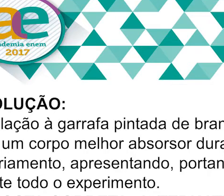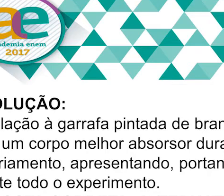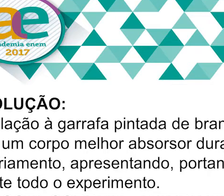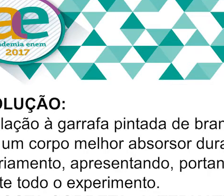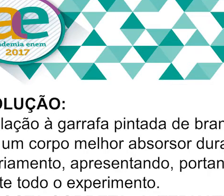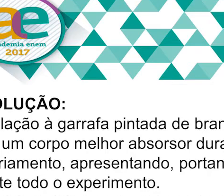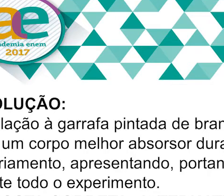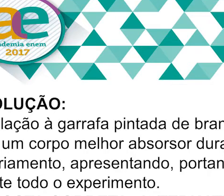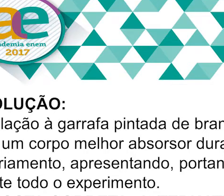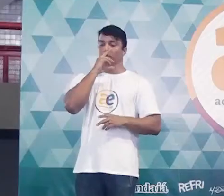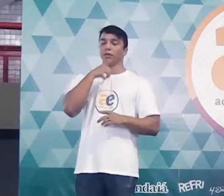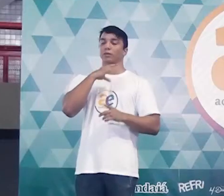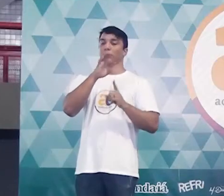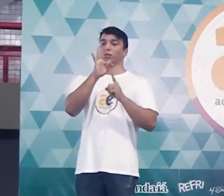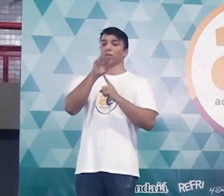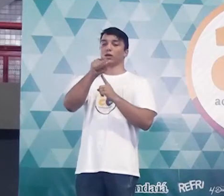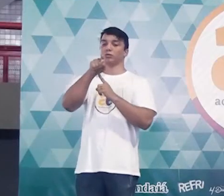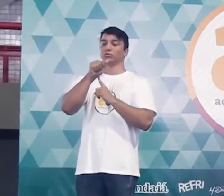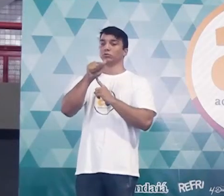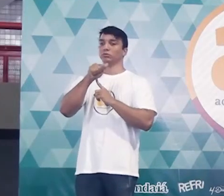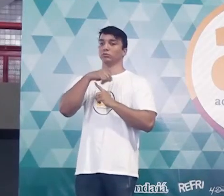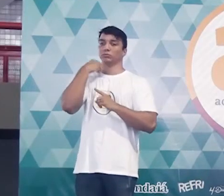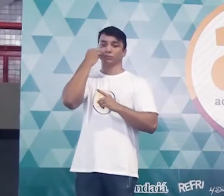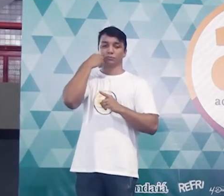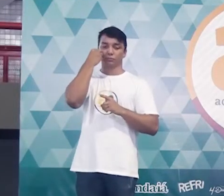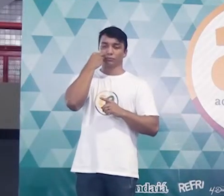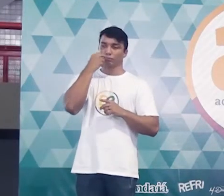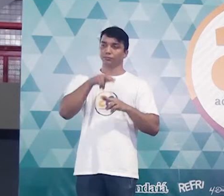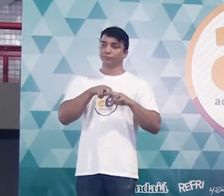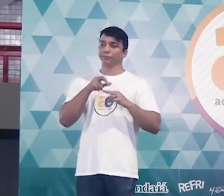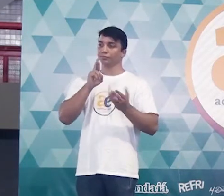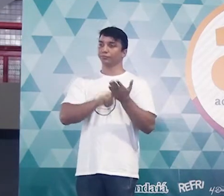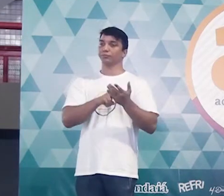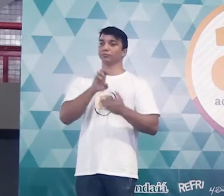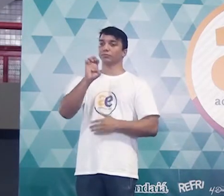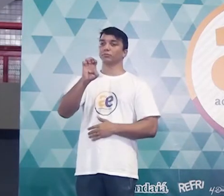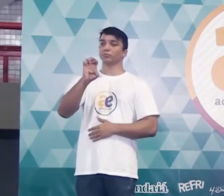de variação de temperatura durante todo o experimento. Item E.